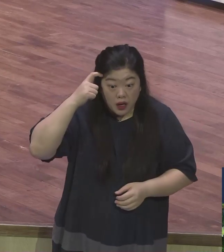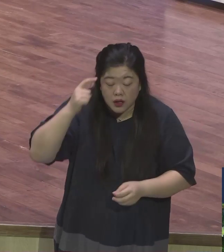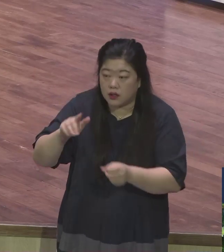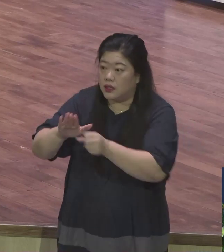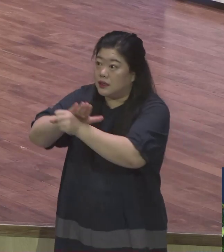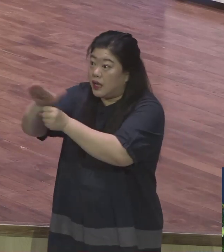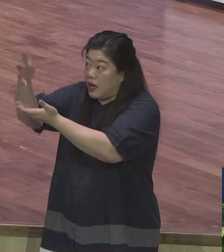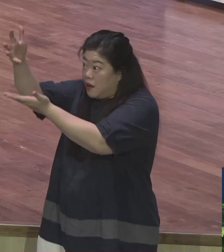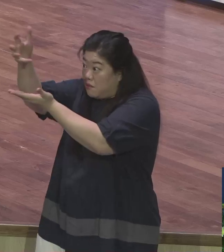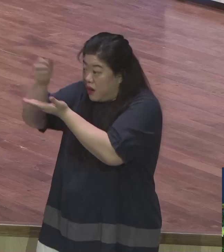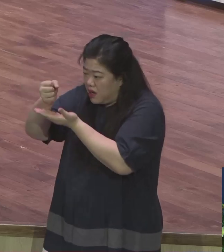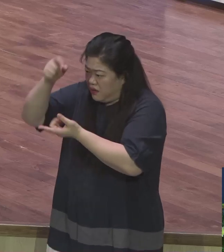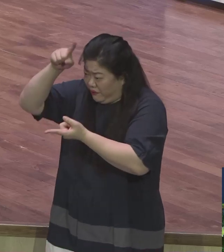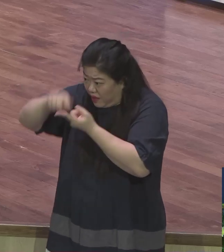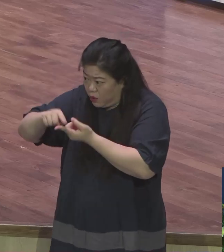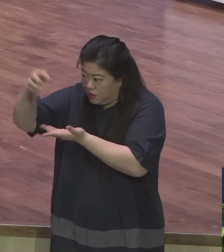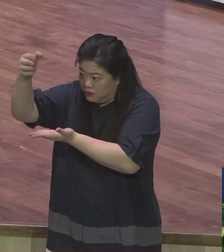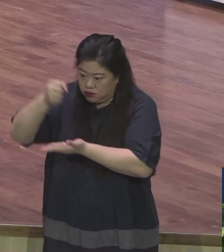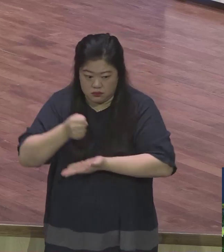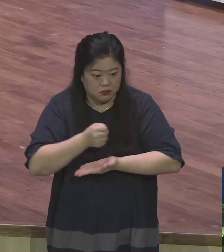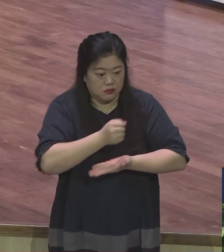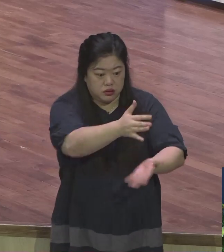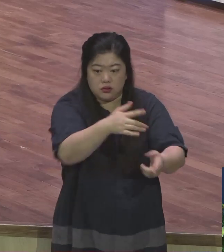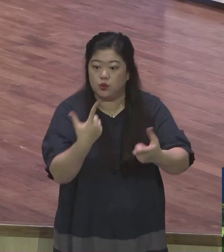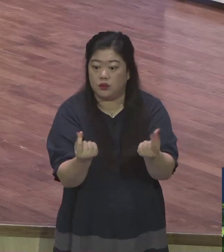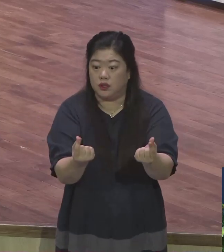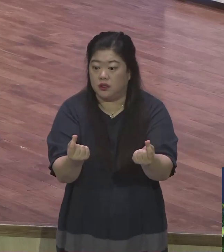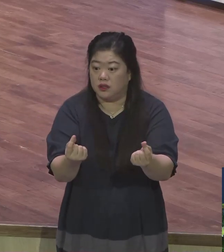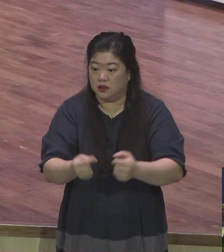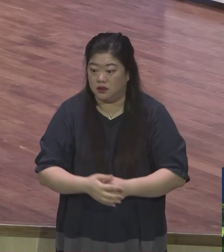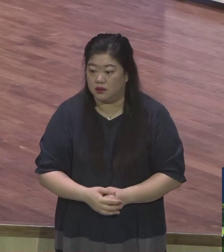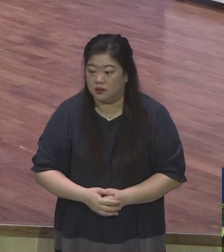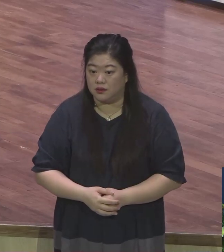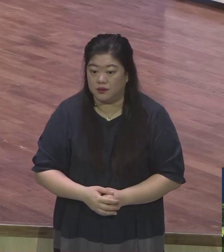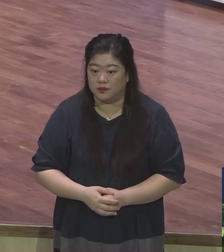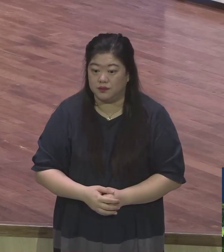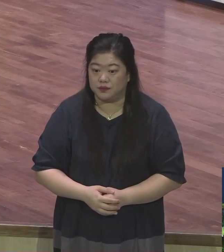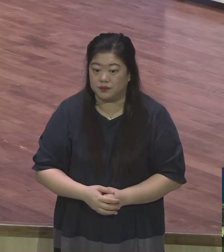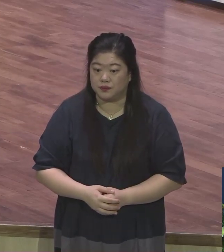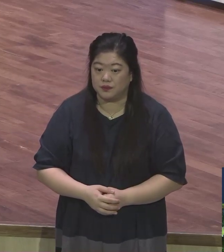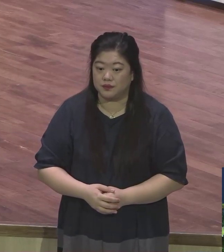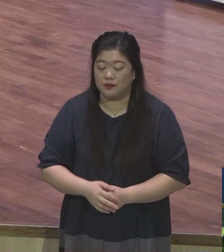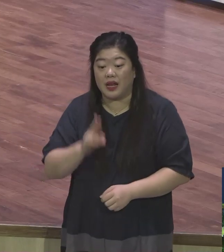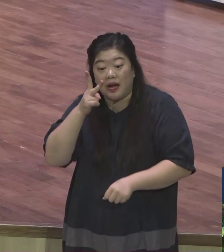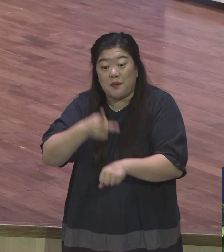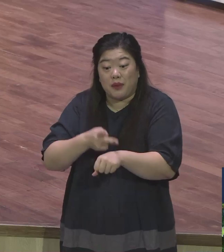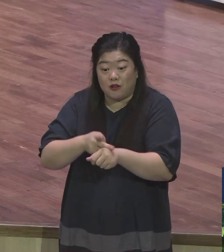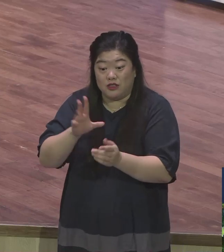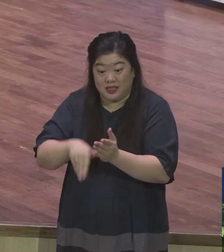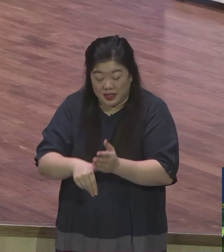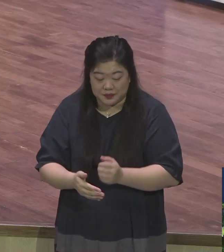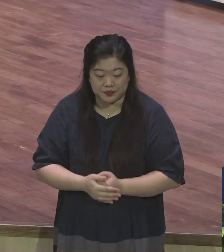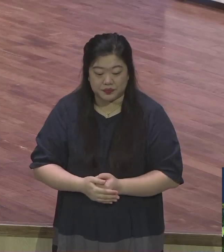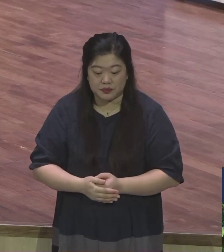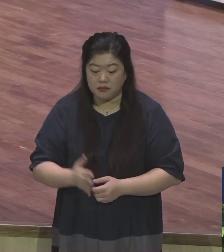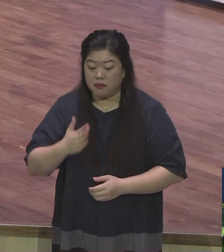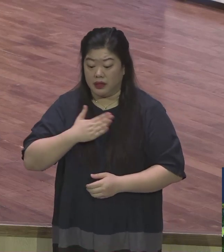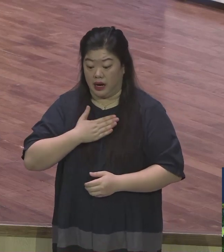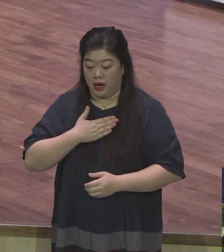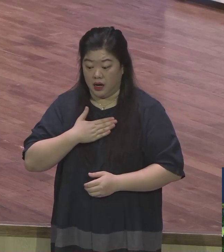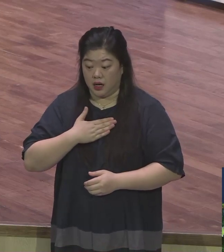길을 말하는 것입니다. 사도바울은 끊임없이 동족들이 빚박을 합니다. 유대교에서